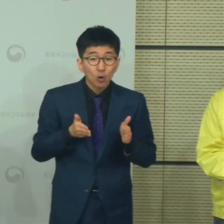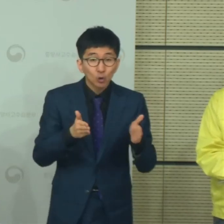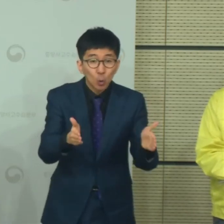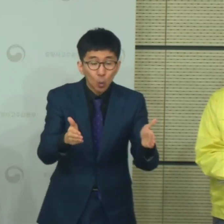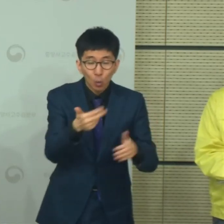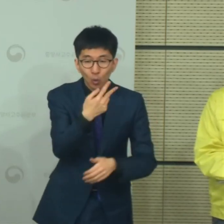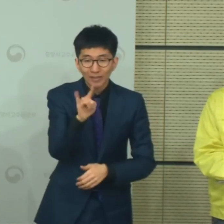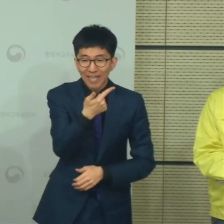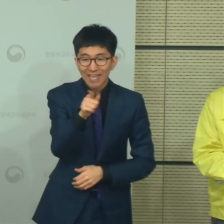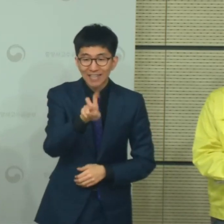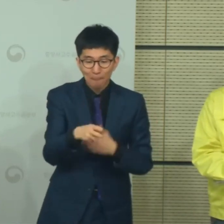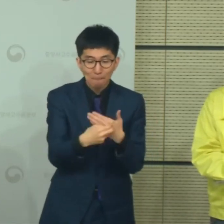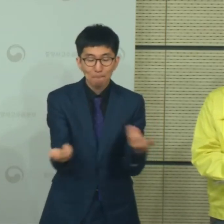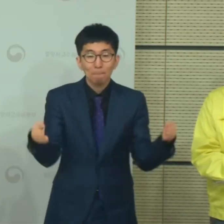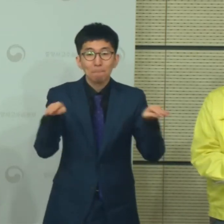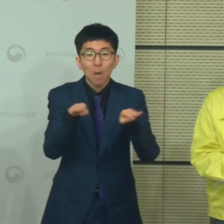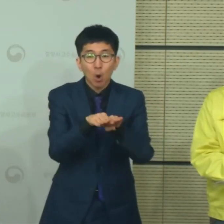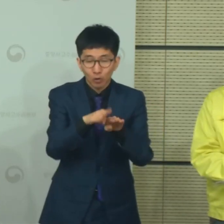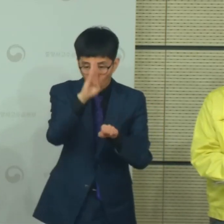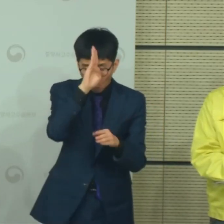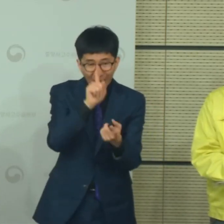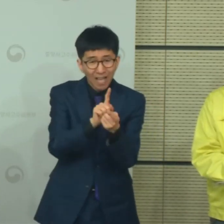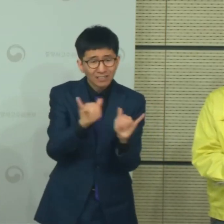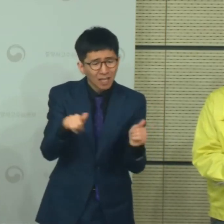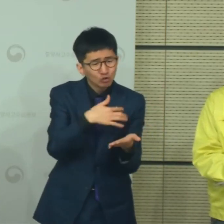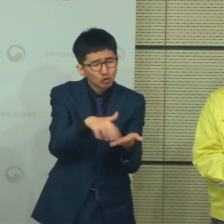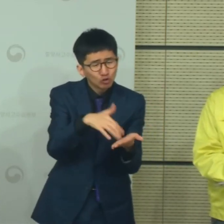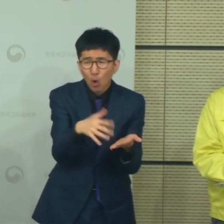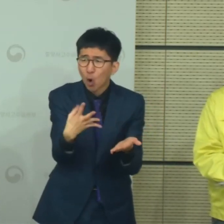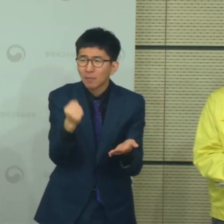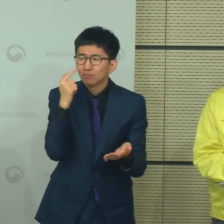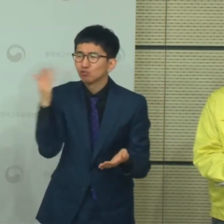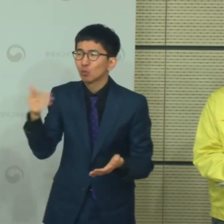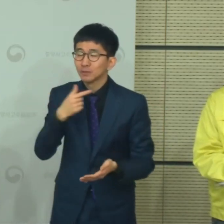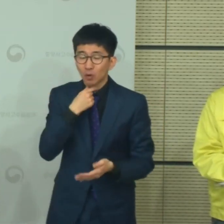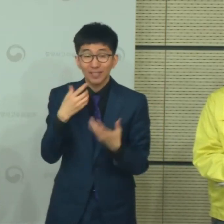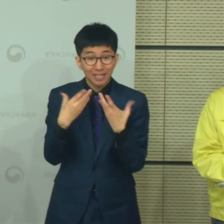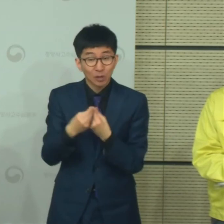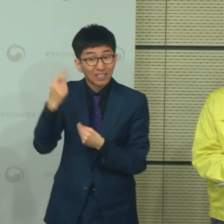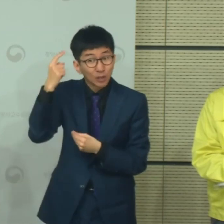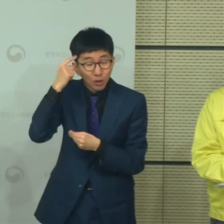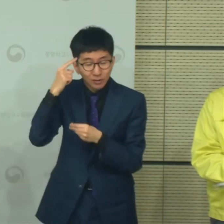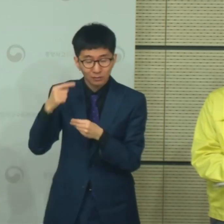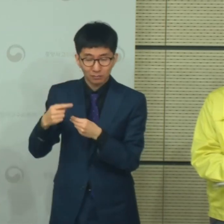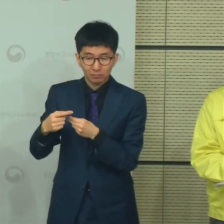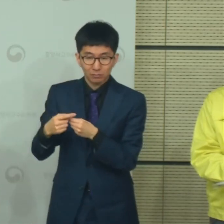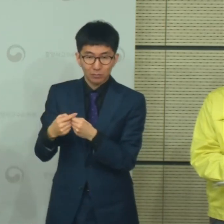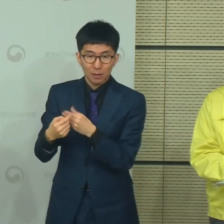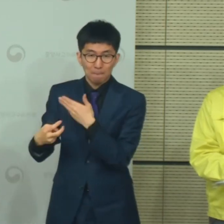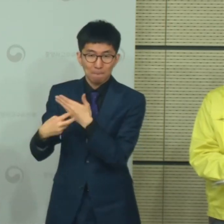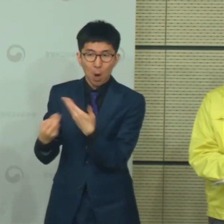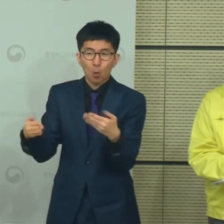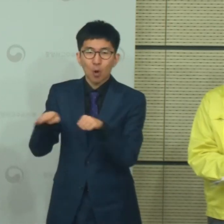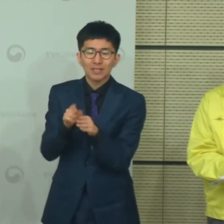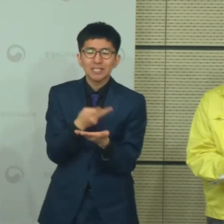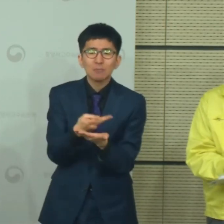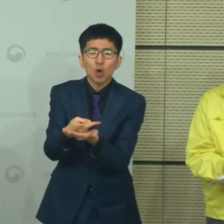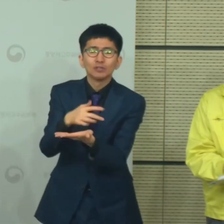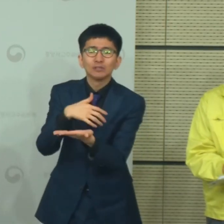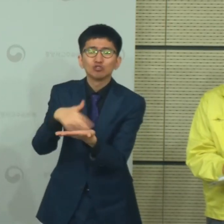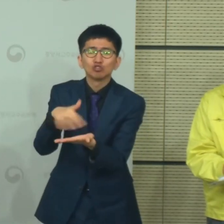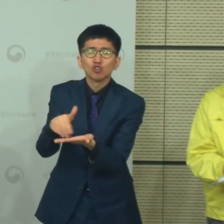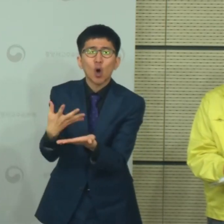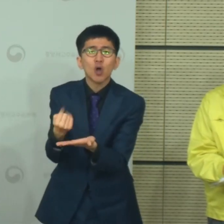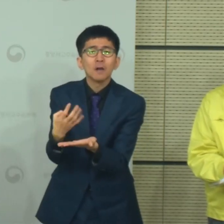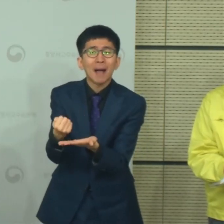환자 현황을 한번 조금 더 확인해 주셨으면 좋겠어서 지금 정신병동 5층에 입원해 계신 환자 중에 남아 계신 환자가 정확히